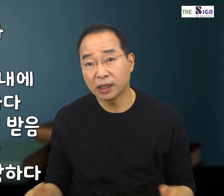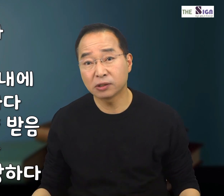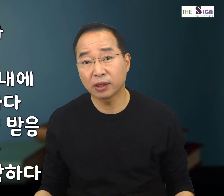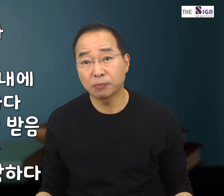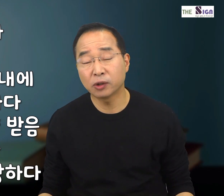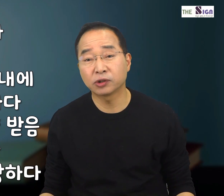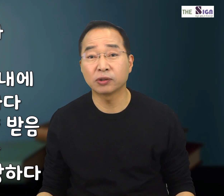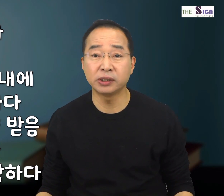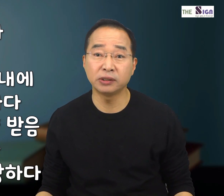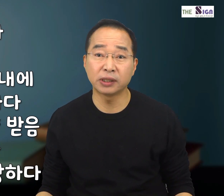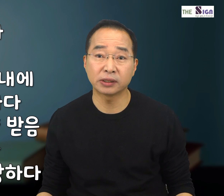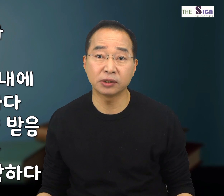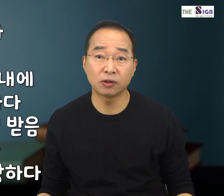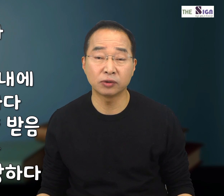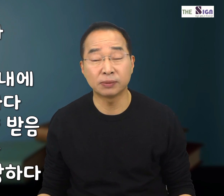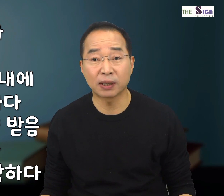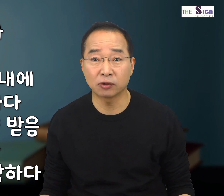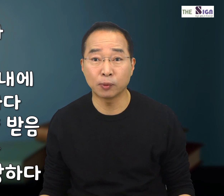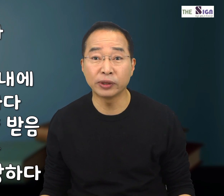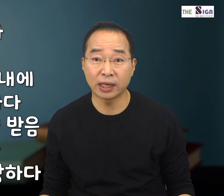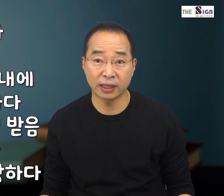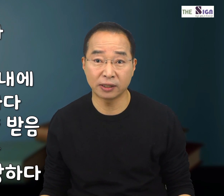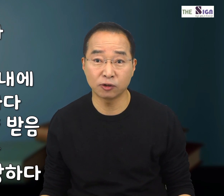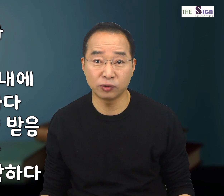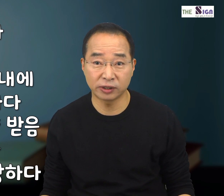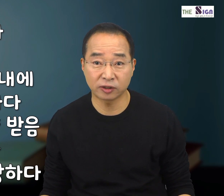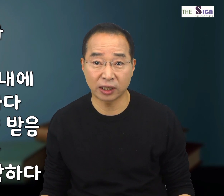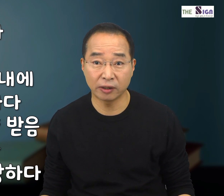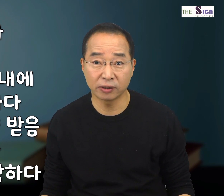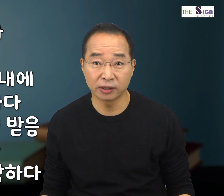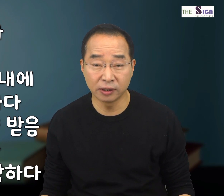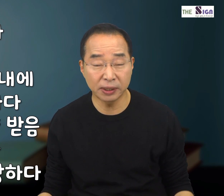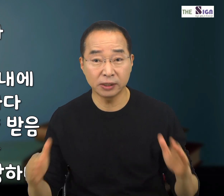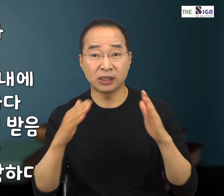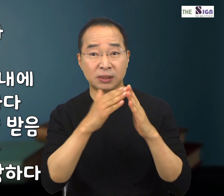예전에 뭐 정치인들 같은 경우는 집 밖으로 못 나가게 하는 경우 있었잖아요. 그러면 집